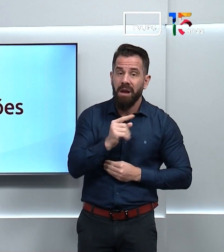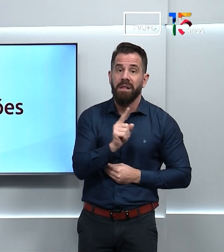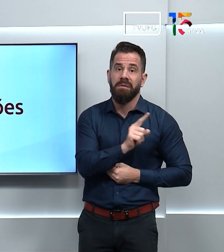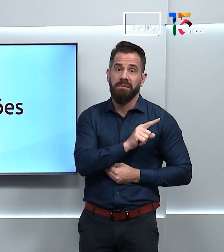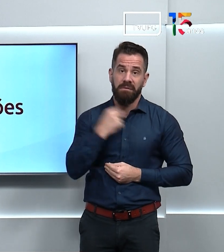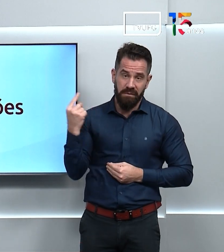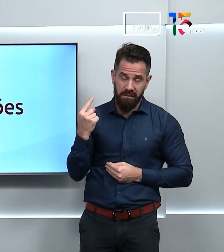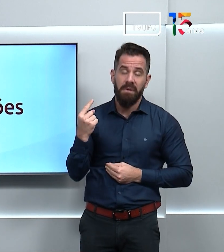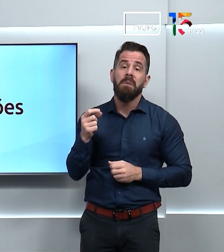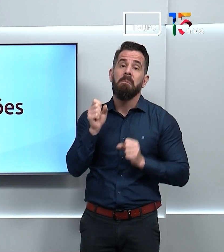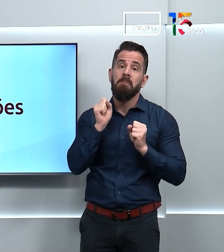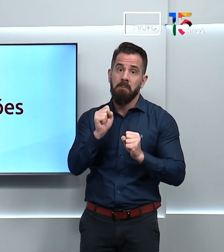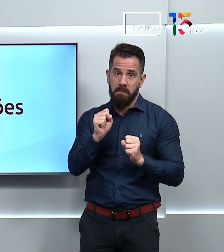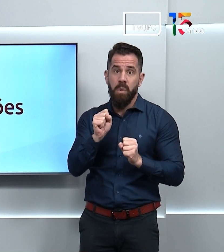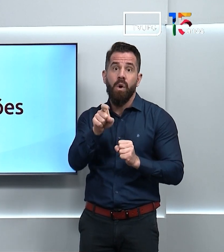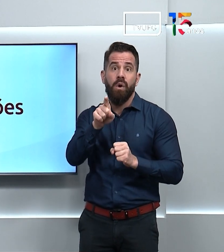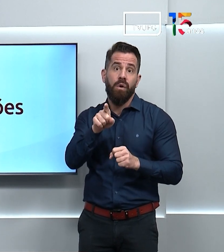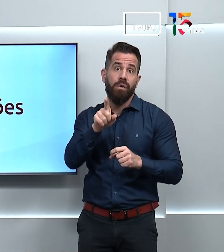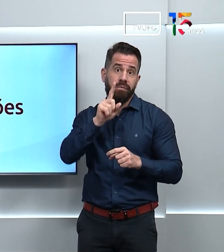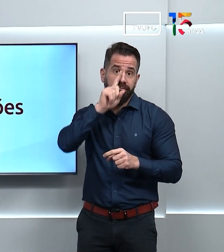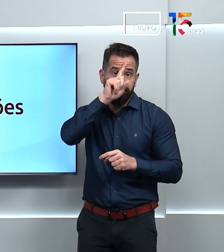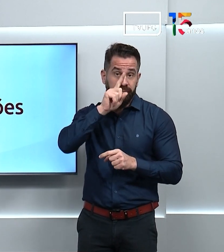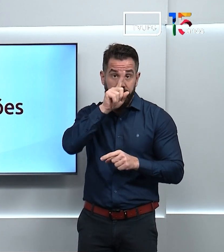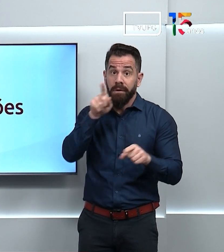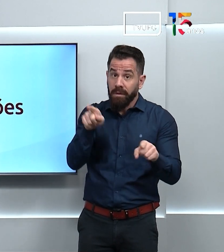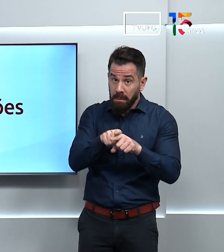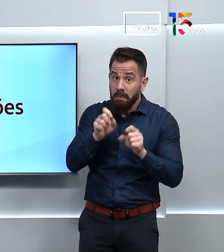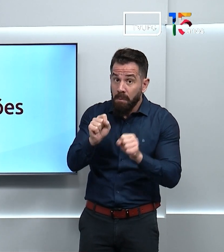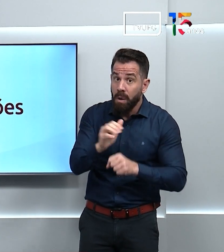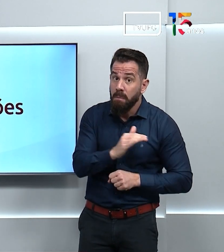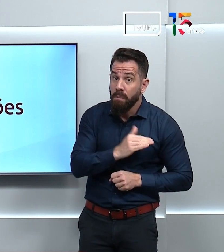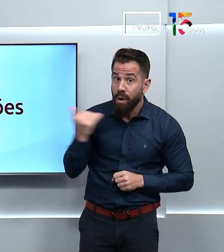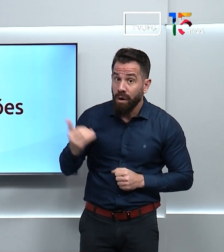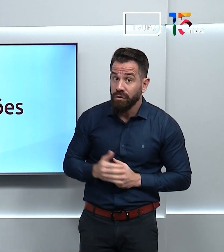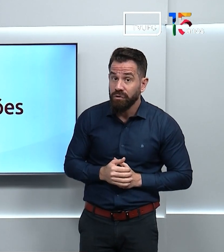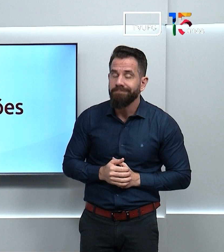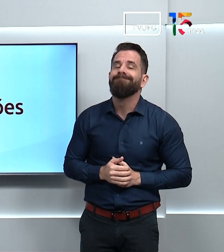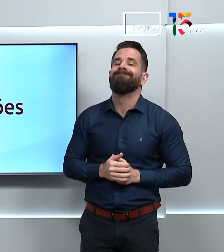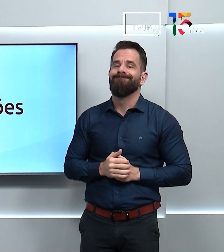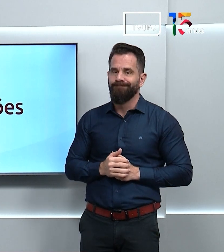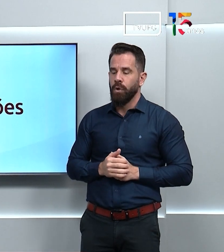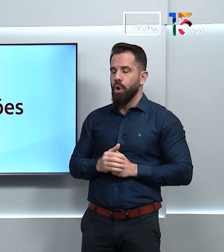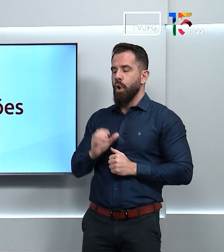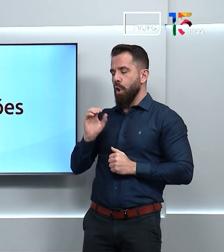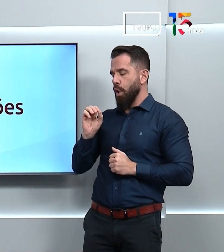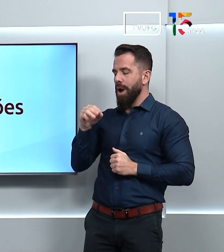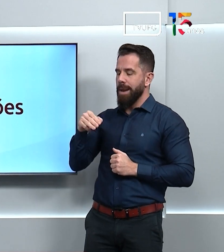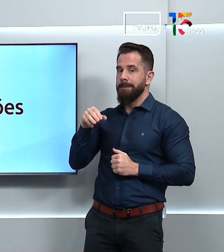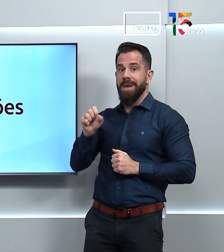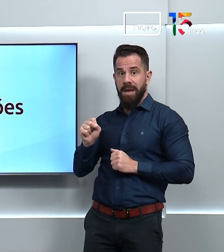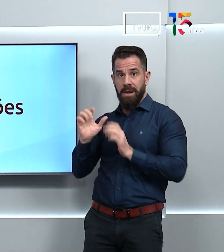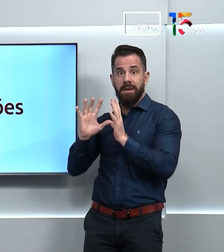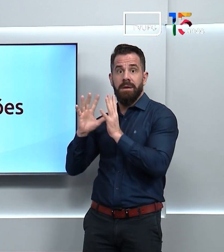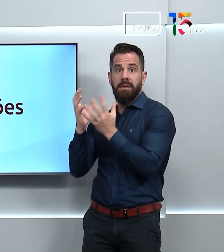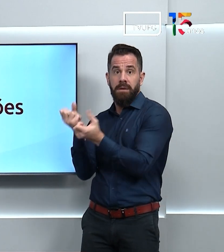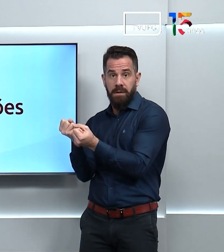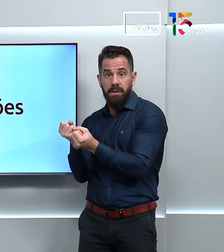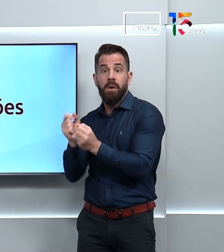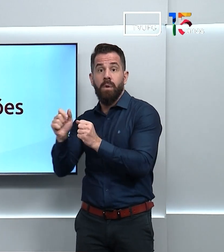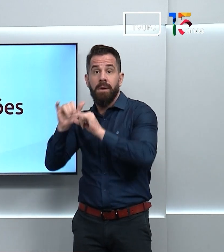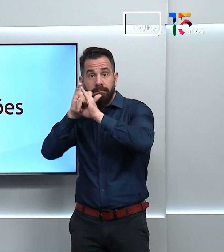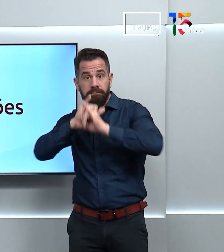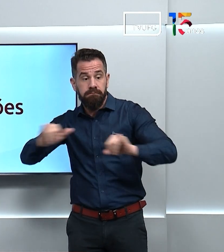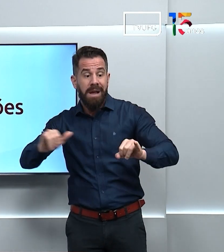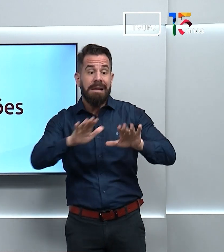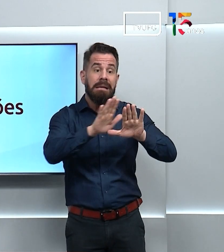causar graves problemas e até mesmo levar à morte. De acordo com a Organização Mundial de Saúde, crianças e idosos